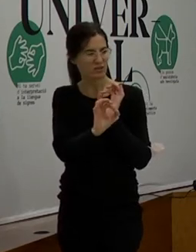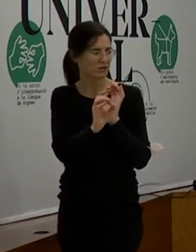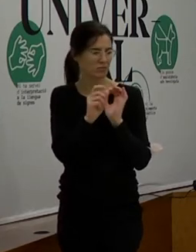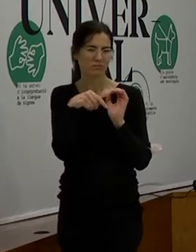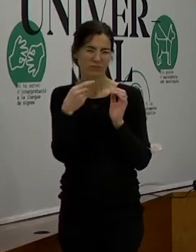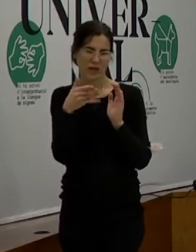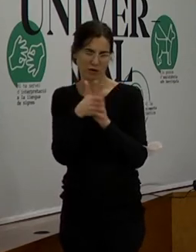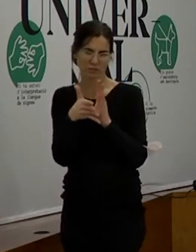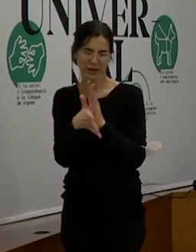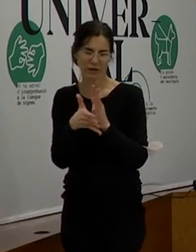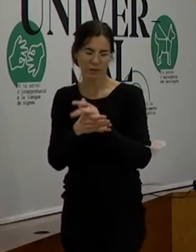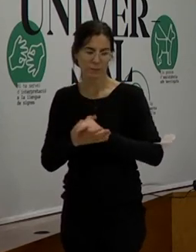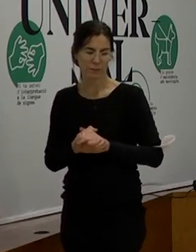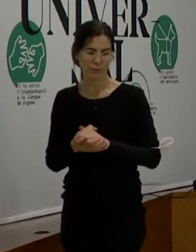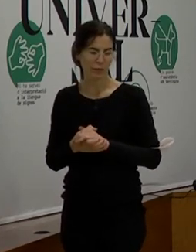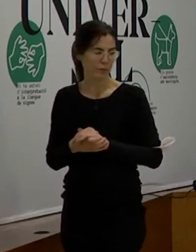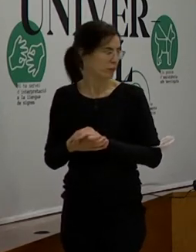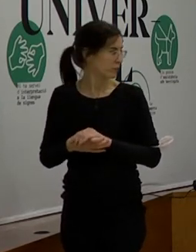m'explicaré.